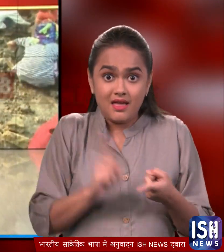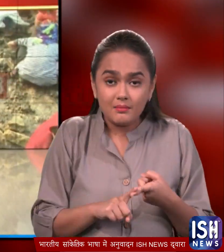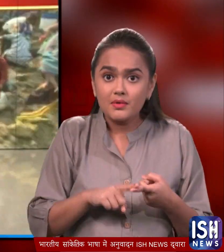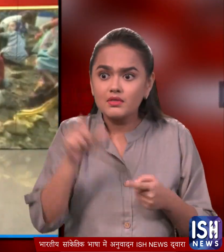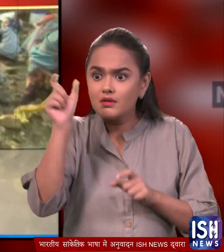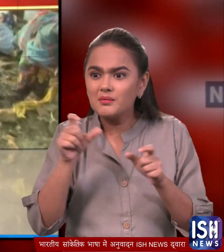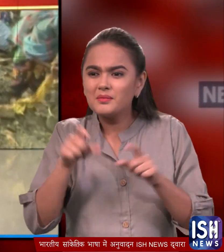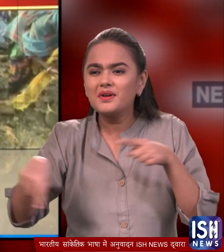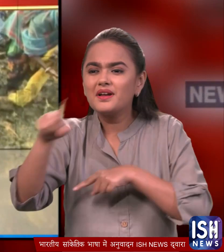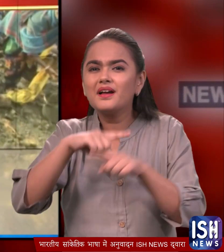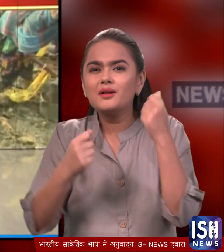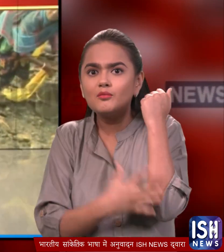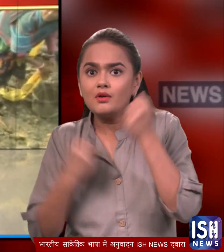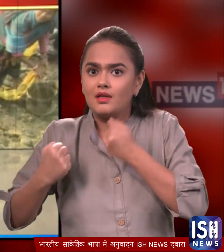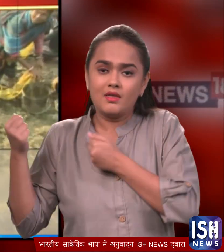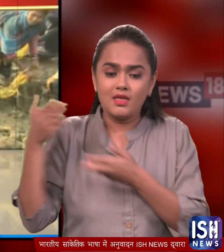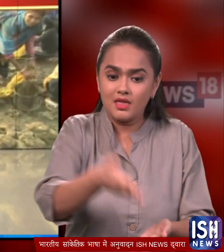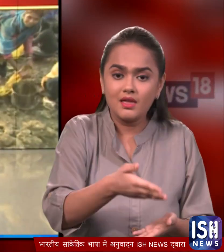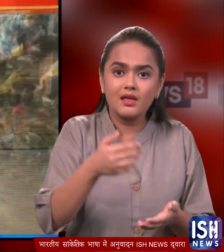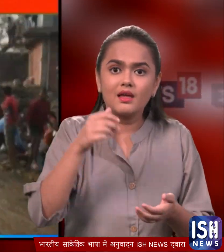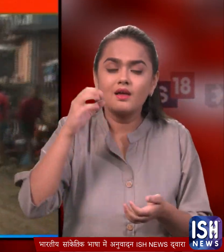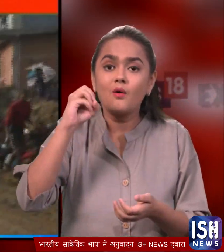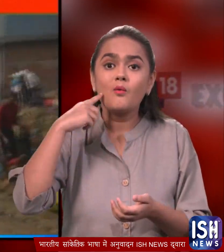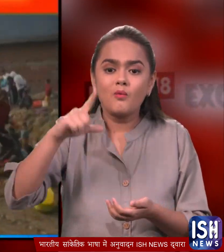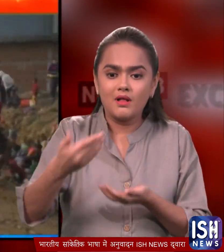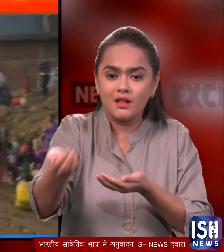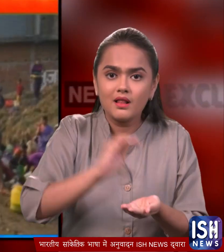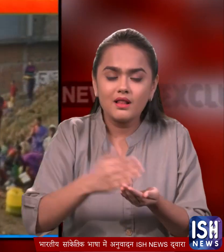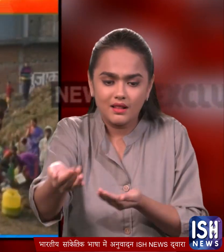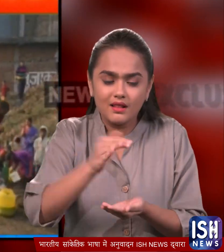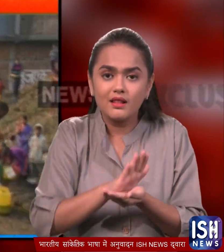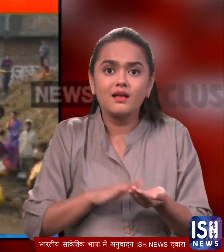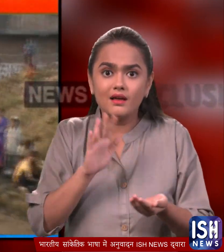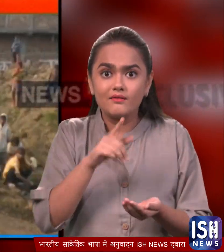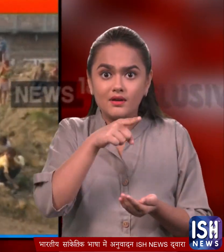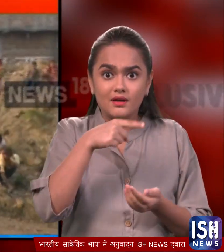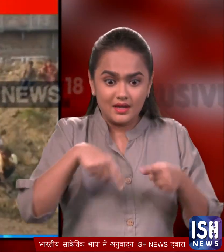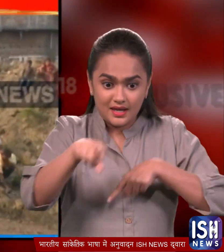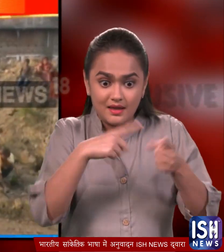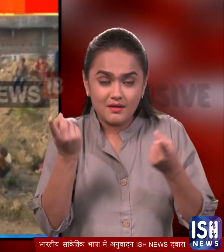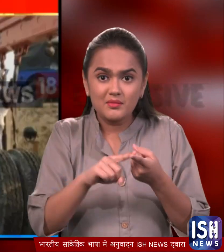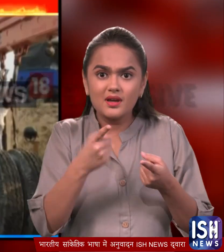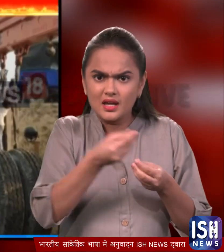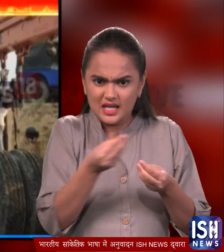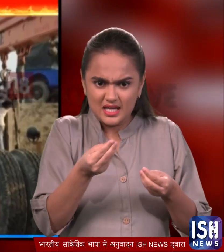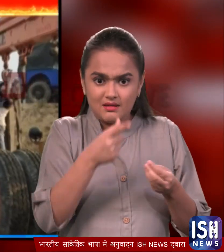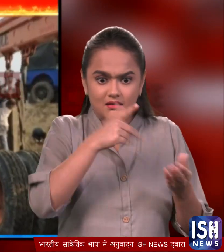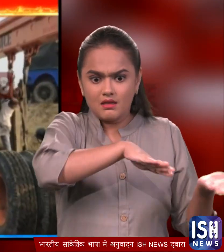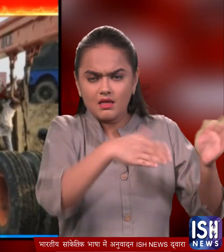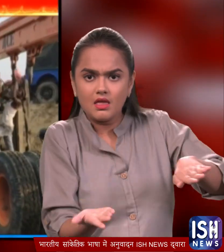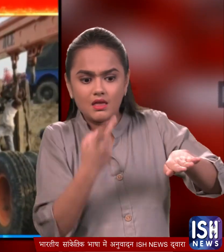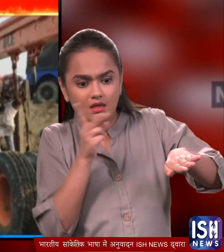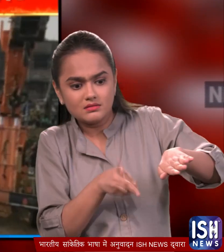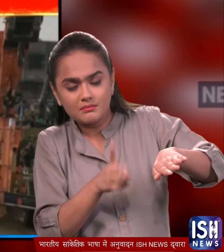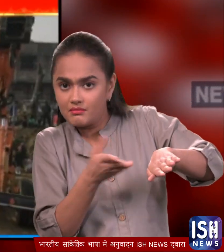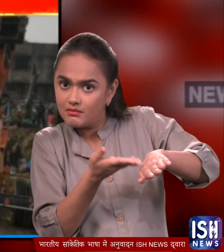खबर लगते ही वहां तेल लूटने की होड़ मच गई, जिसके लिए लोगों की भारी भीड़ हादसे वाली जगह पर जुट गई। पास ही तेल का